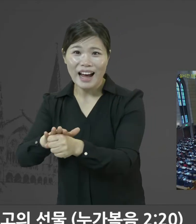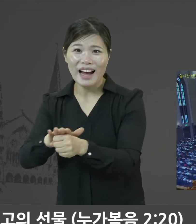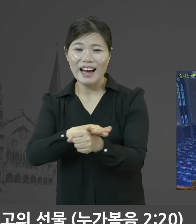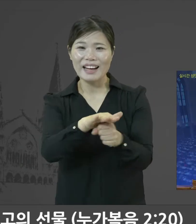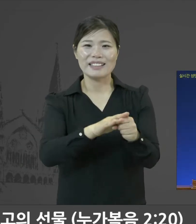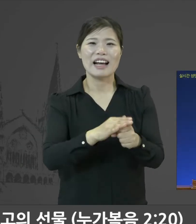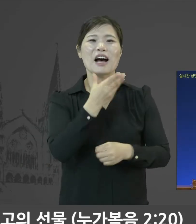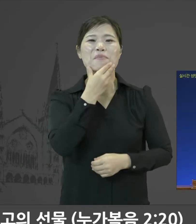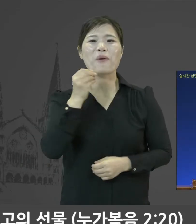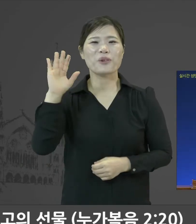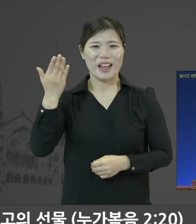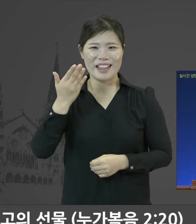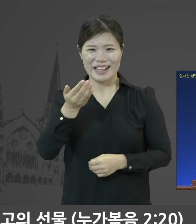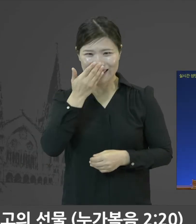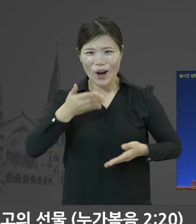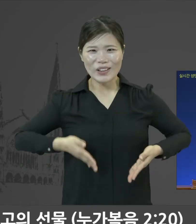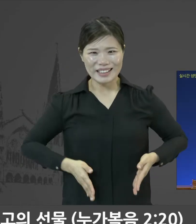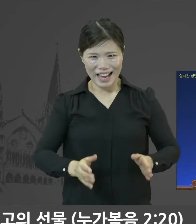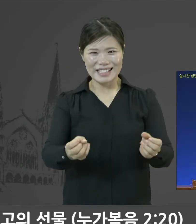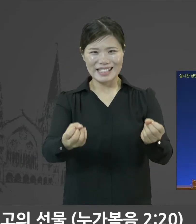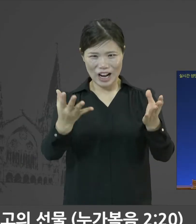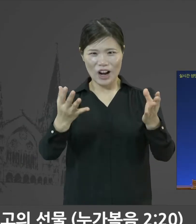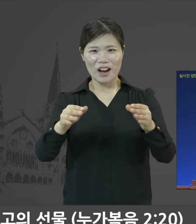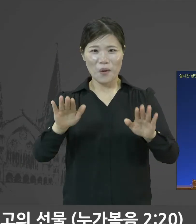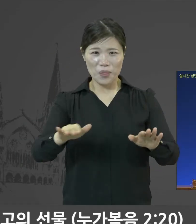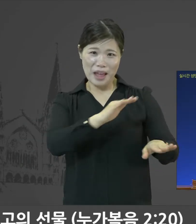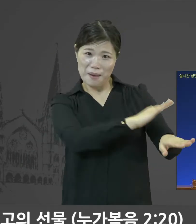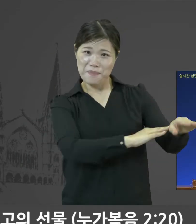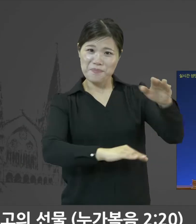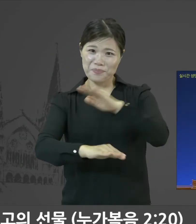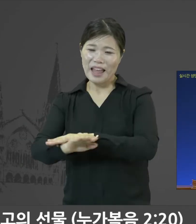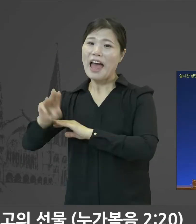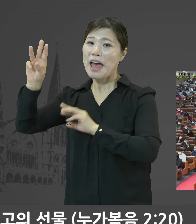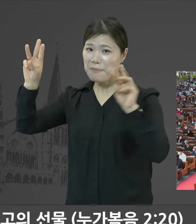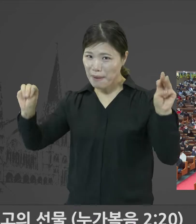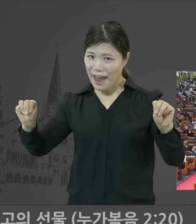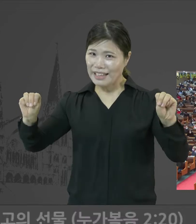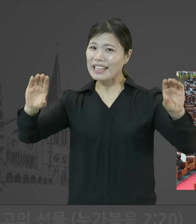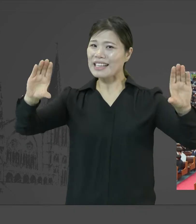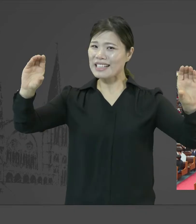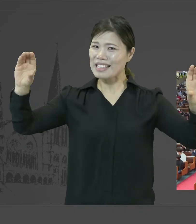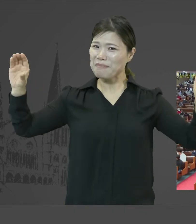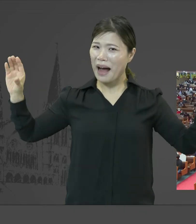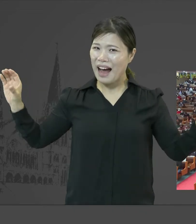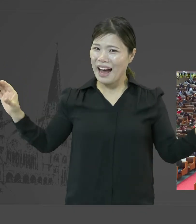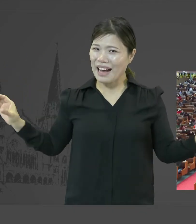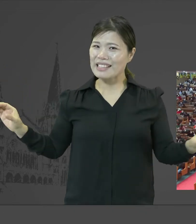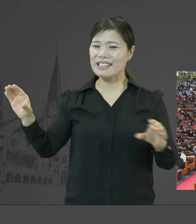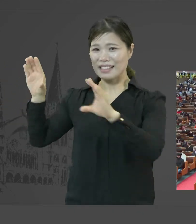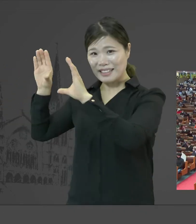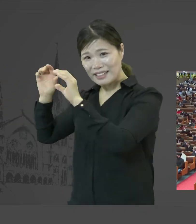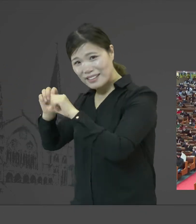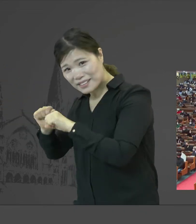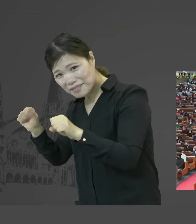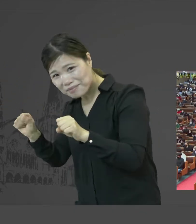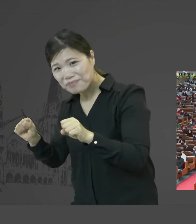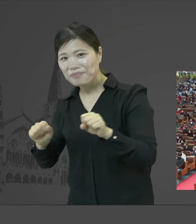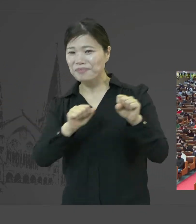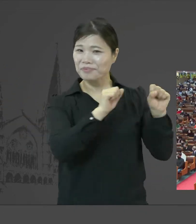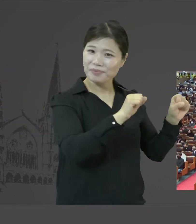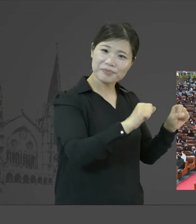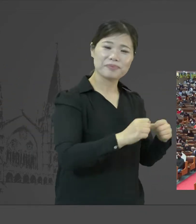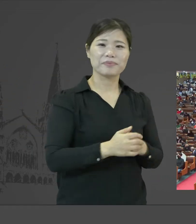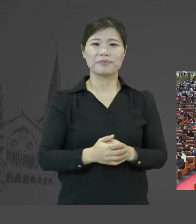사랑합니다. 복된 성탄절 아침 좌우의 백번 한번 축복하십시다. 메리 크리스마스, 메리 크리스마스, 메리